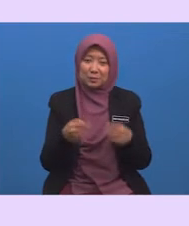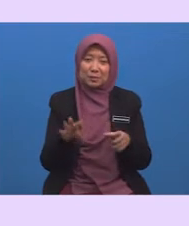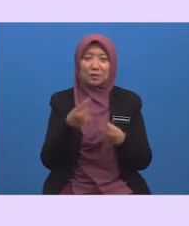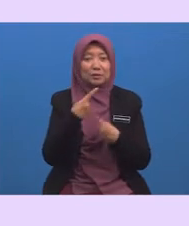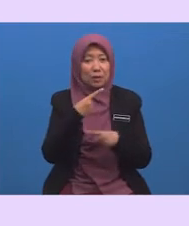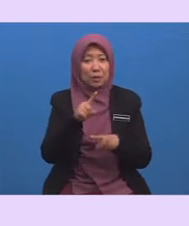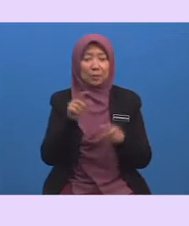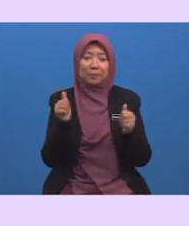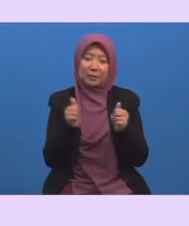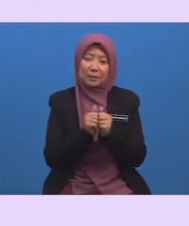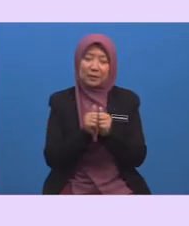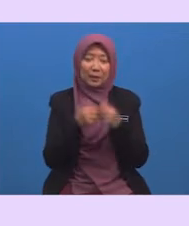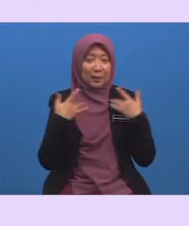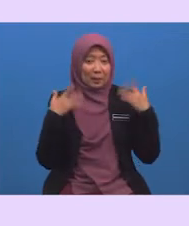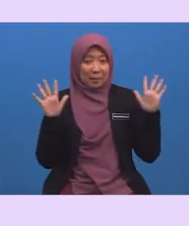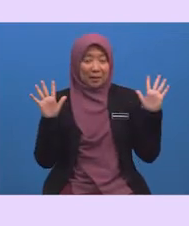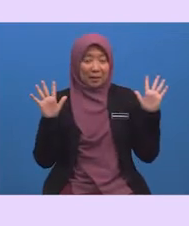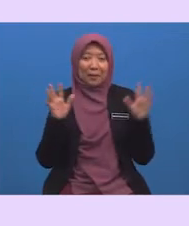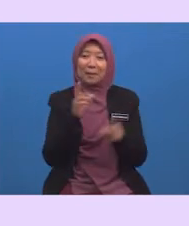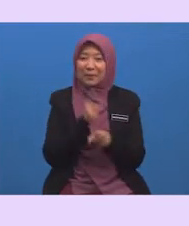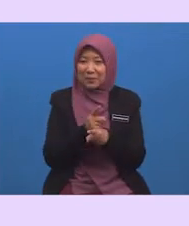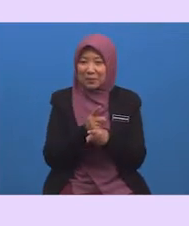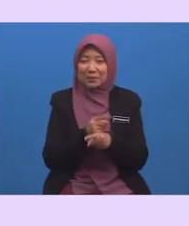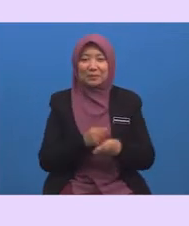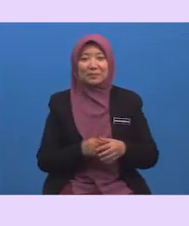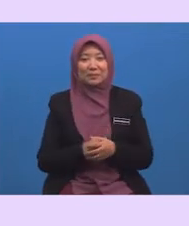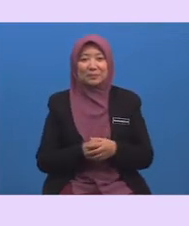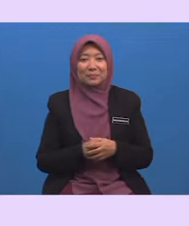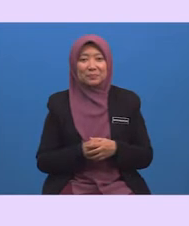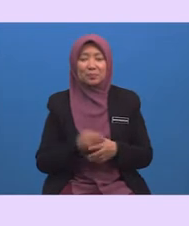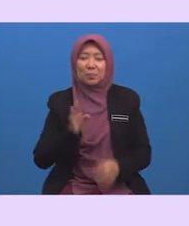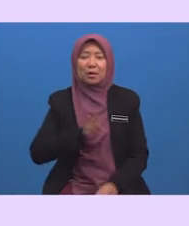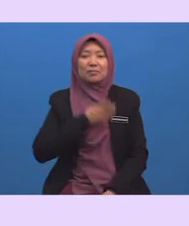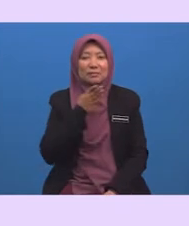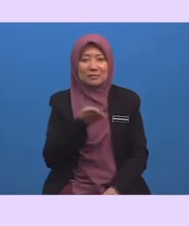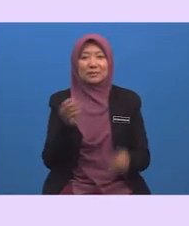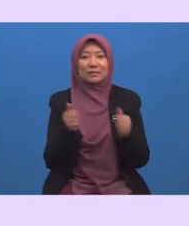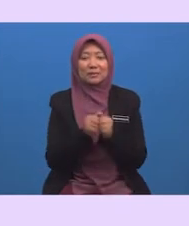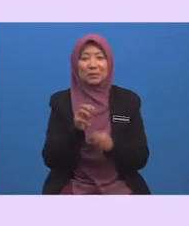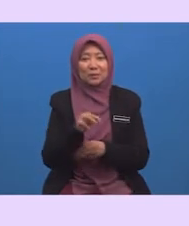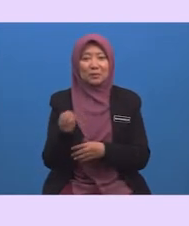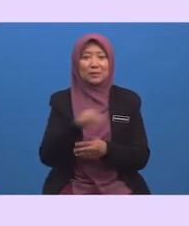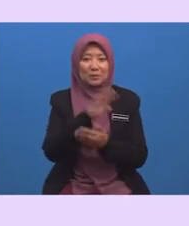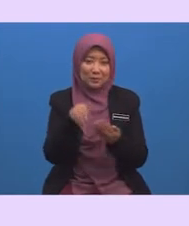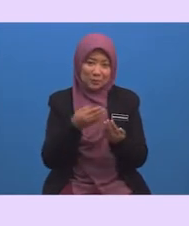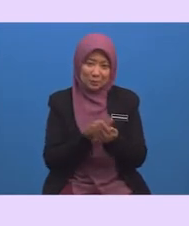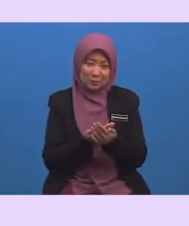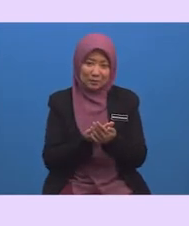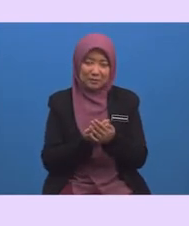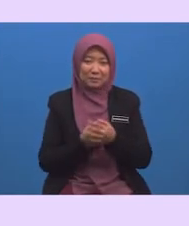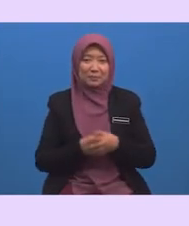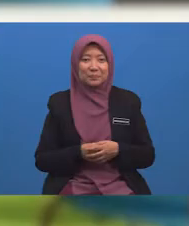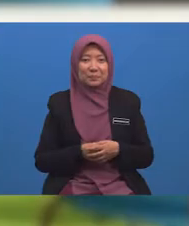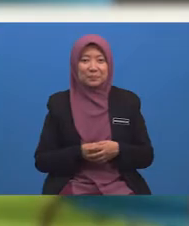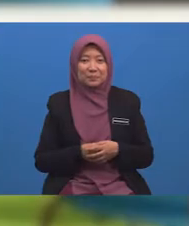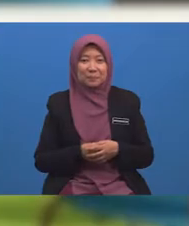menjawab soalan dengan hebat dan betul. Ustazah bangga dengan murid-murid semua.